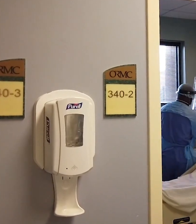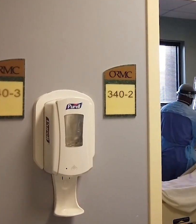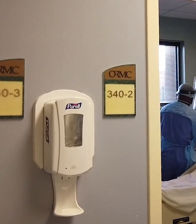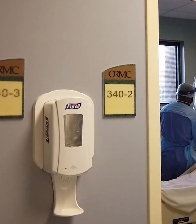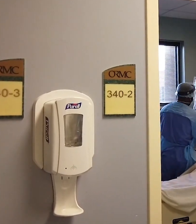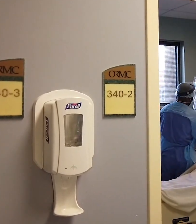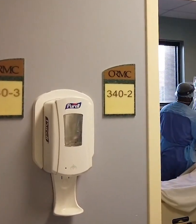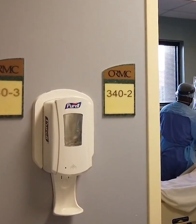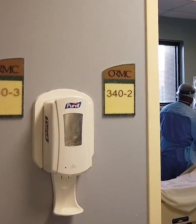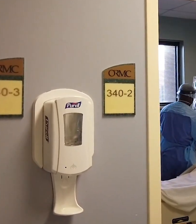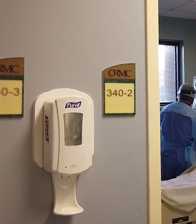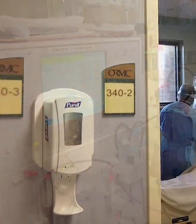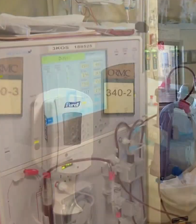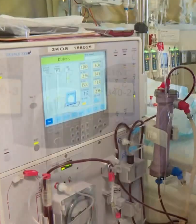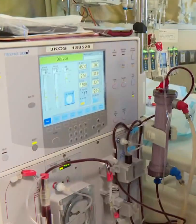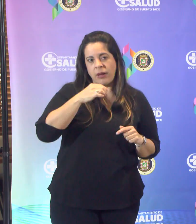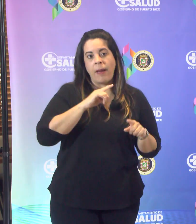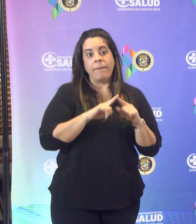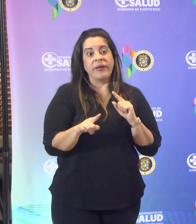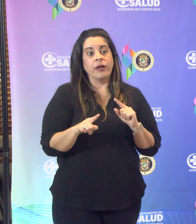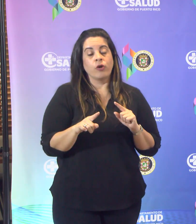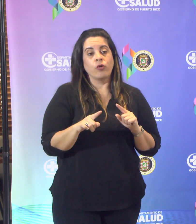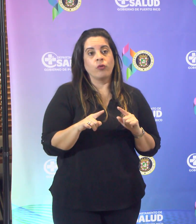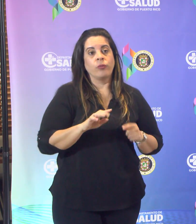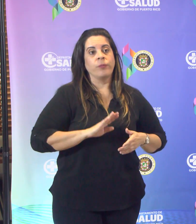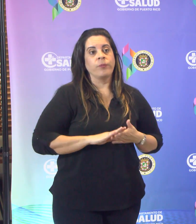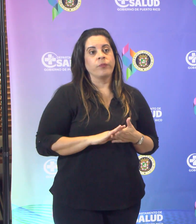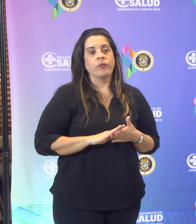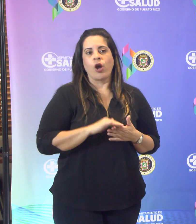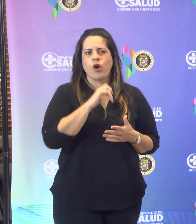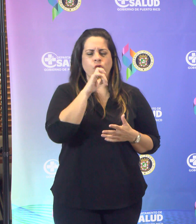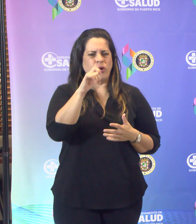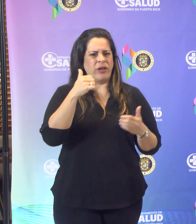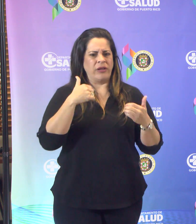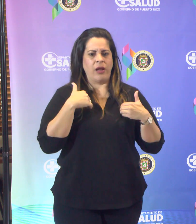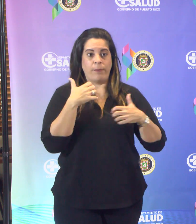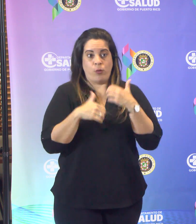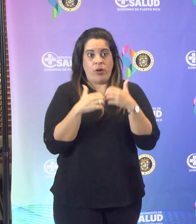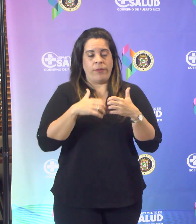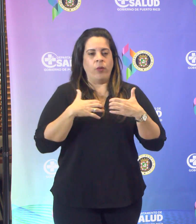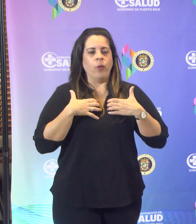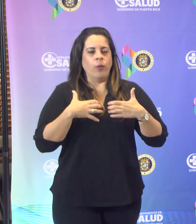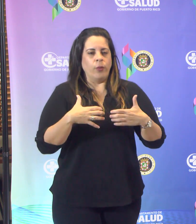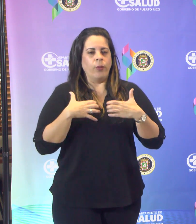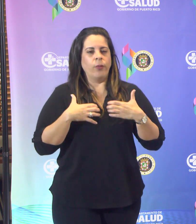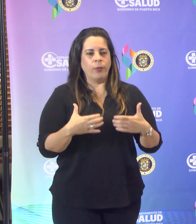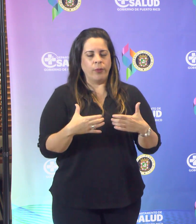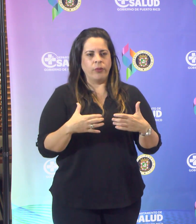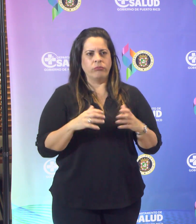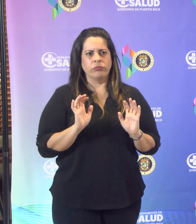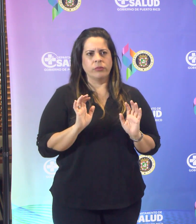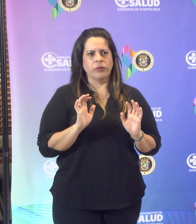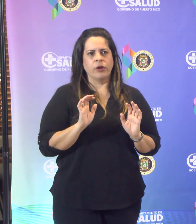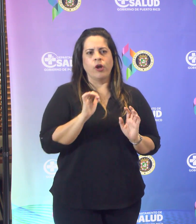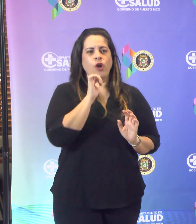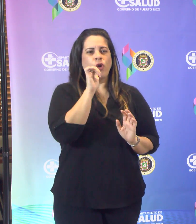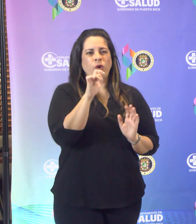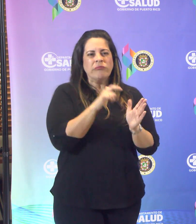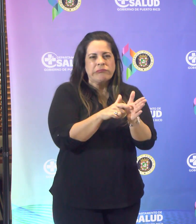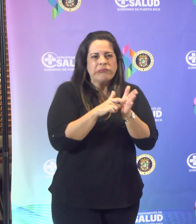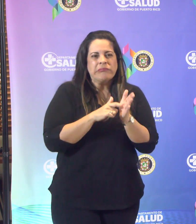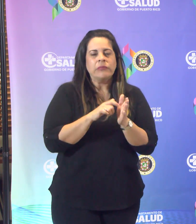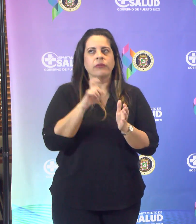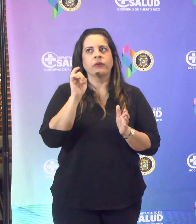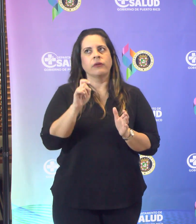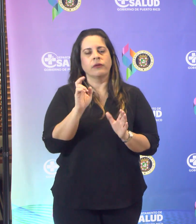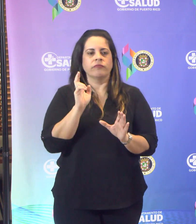los nuevos tratamientos antivirales contra el COVID. La principal oficial médico del Departamento de Salud informó cuáles son los requisitos para